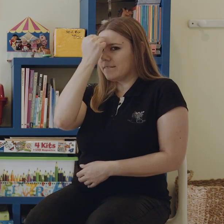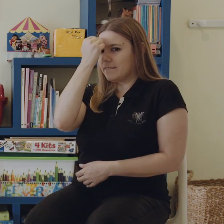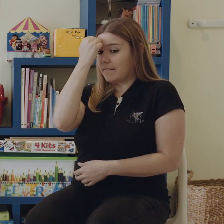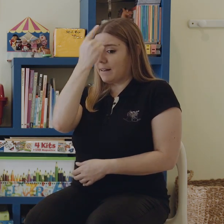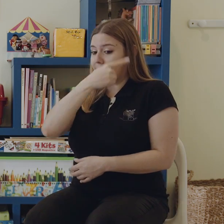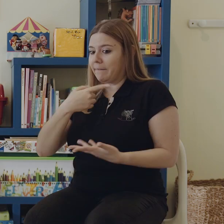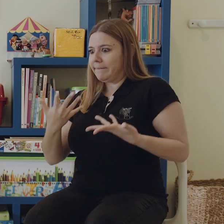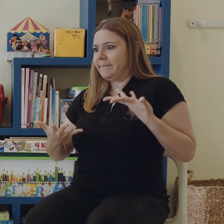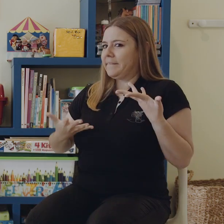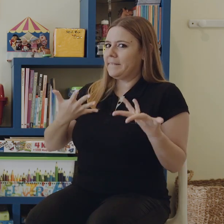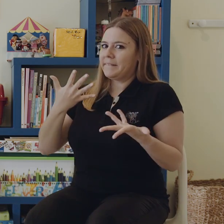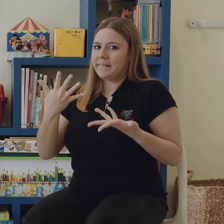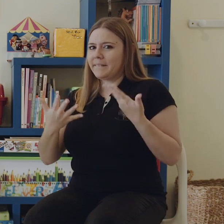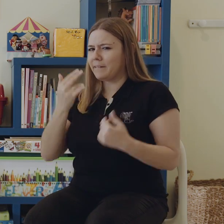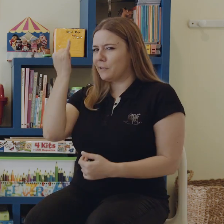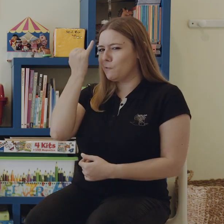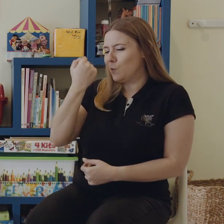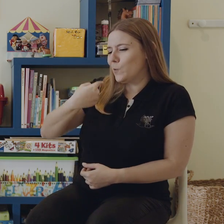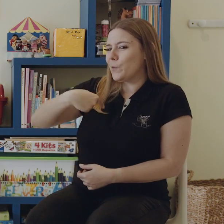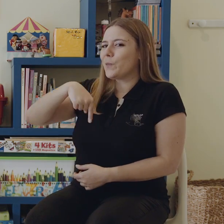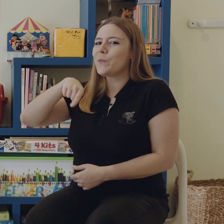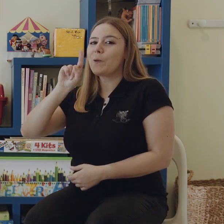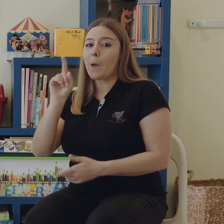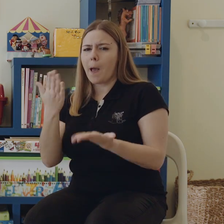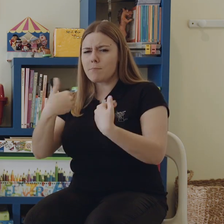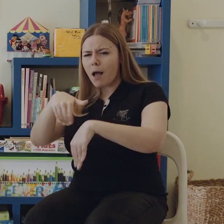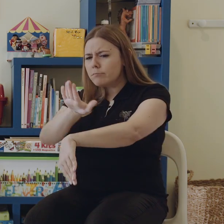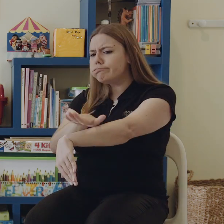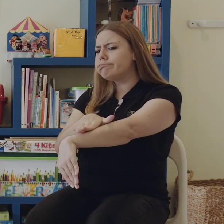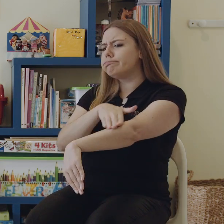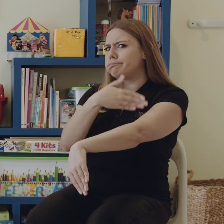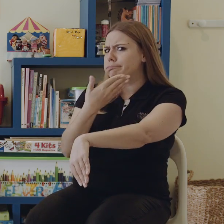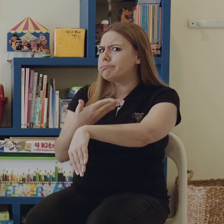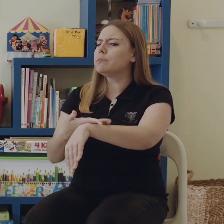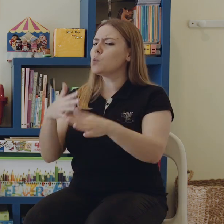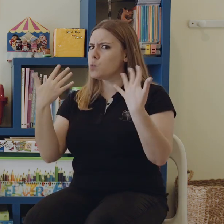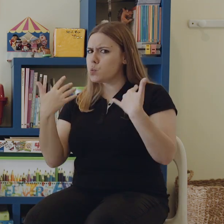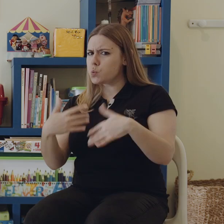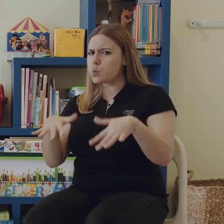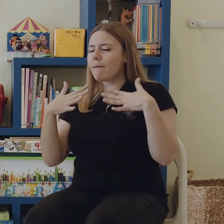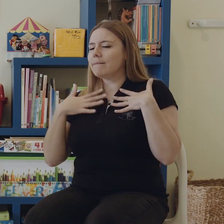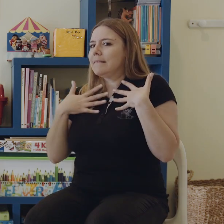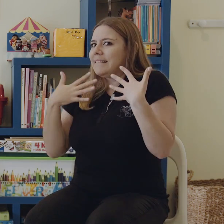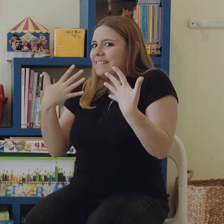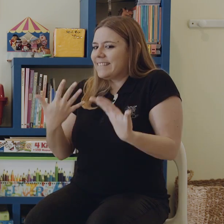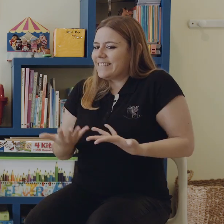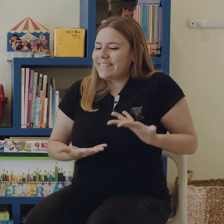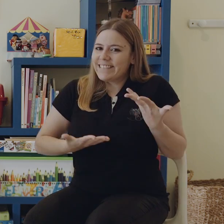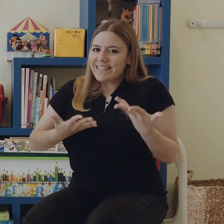não disfarça o ar comprometido. Mas depois de tanta asneira, é tal a vontade, é